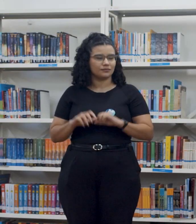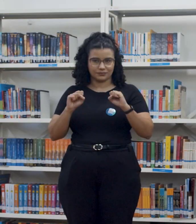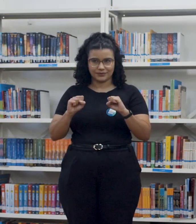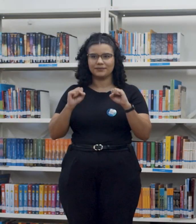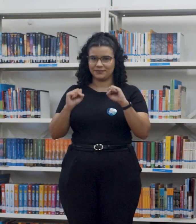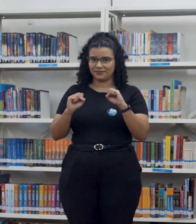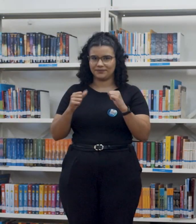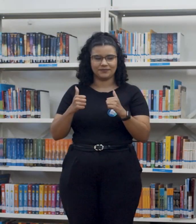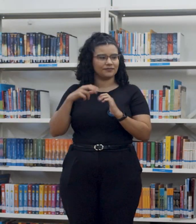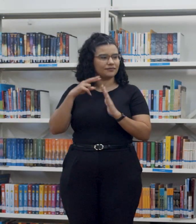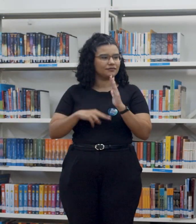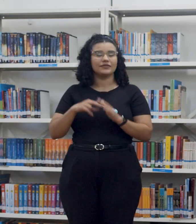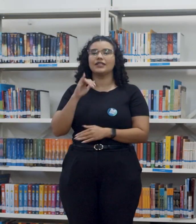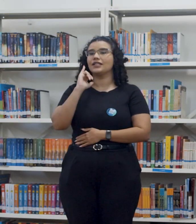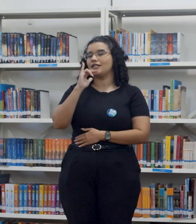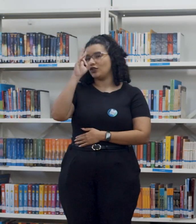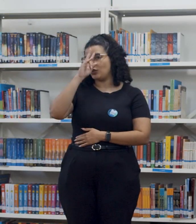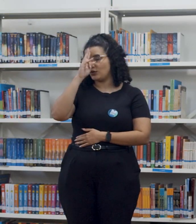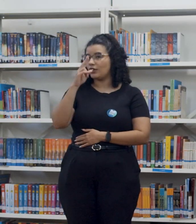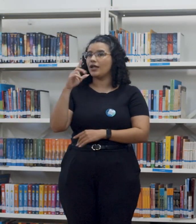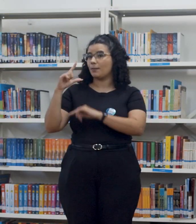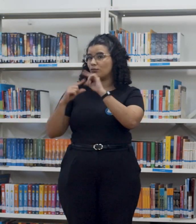Pode. História da bruxinha.